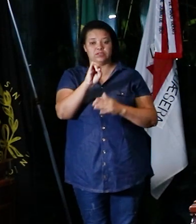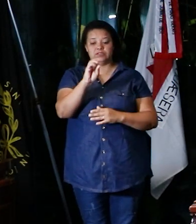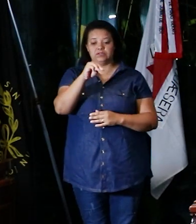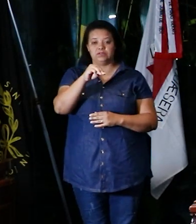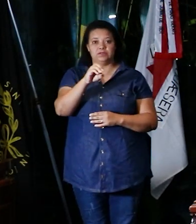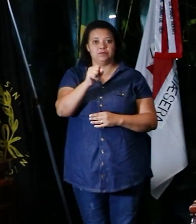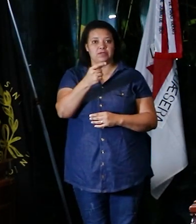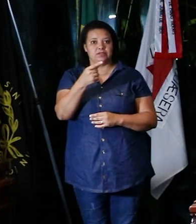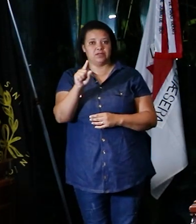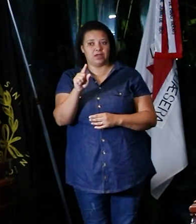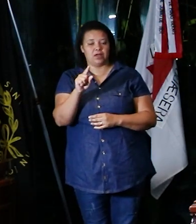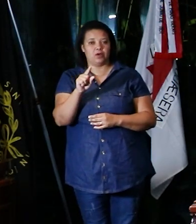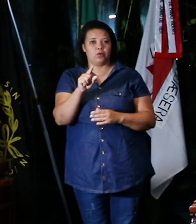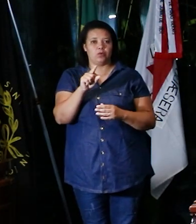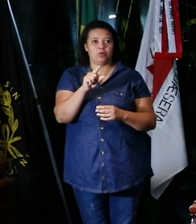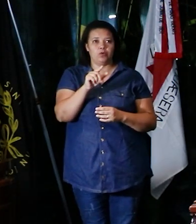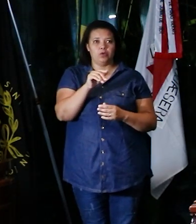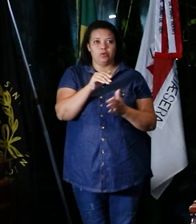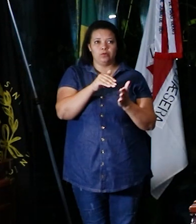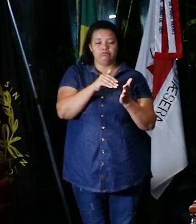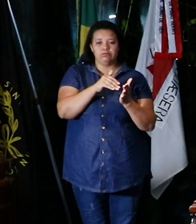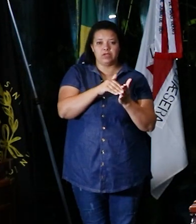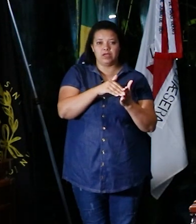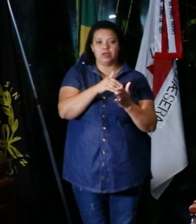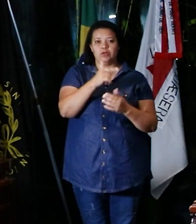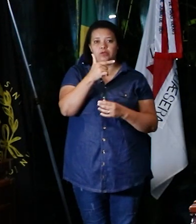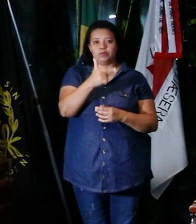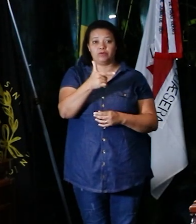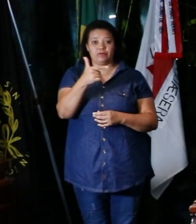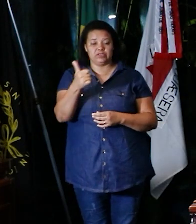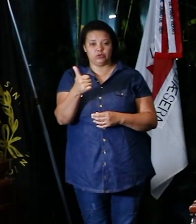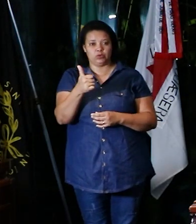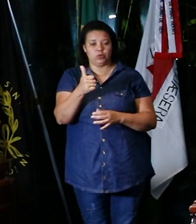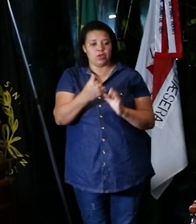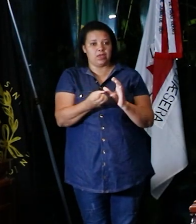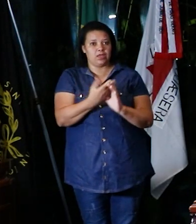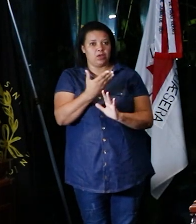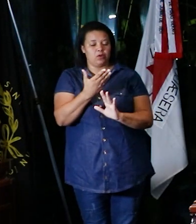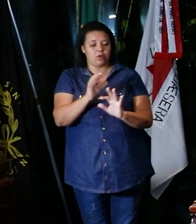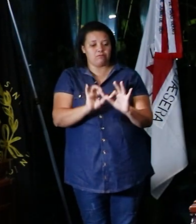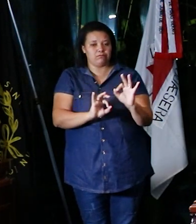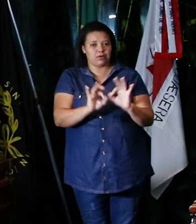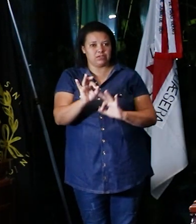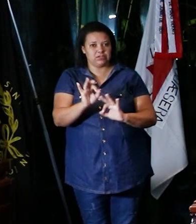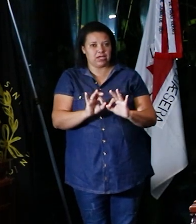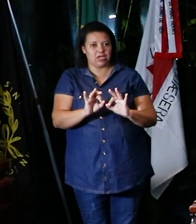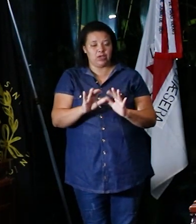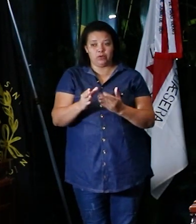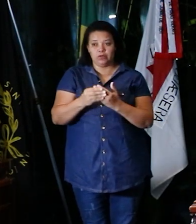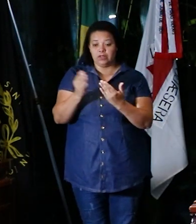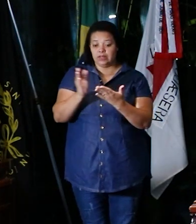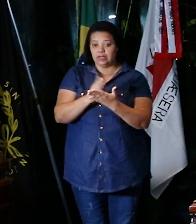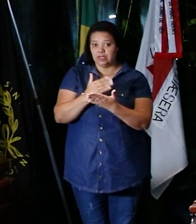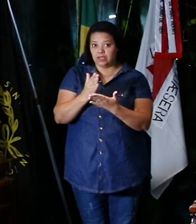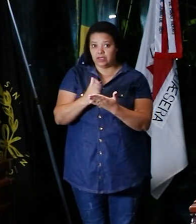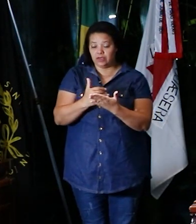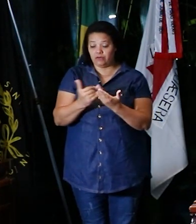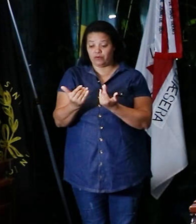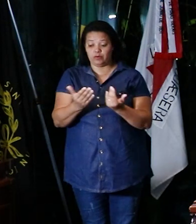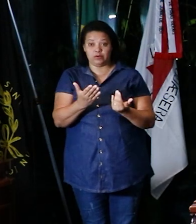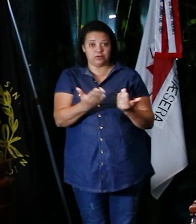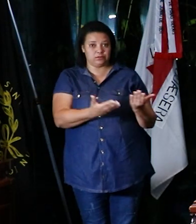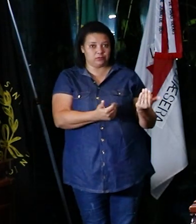Rona, 2015 a 2021, criou vários projetos de edição de livros para crianças e jovens. Todos nós sabemos